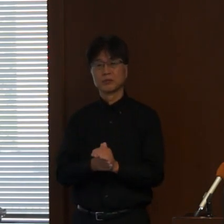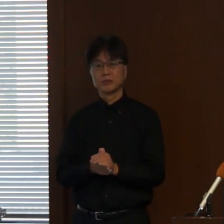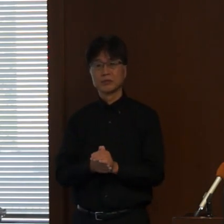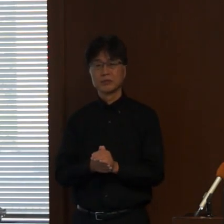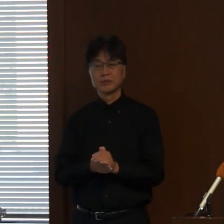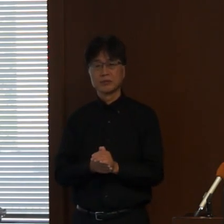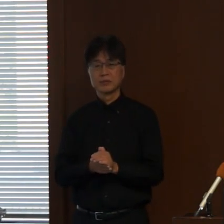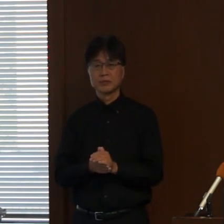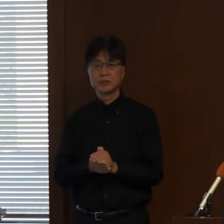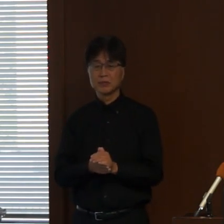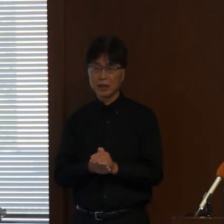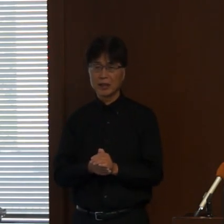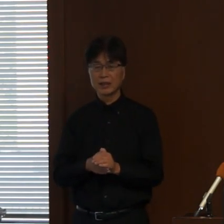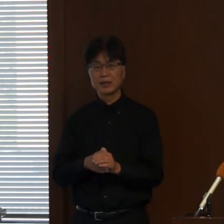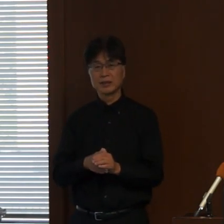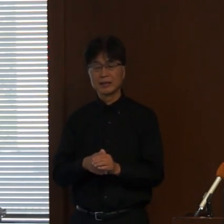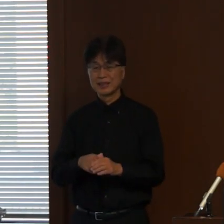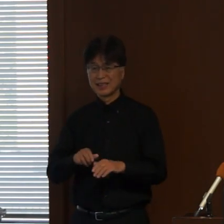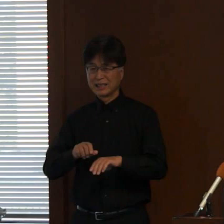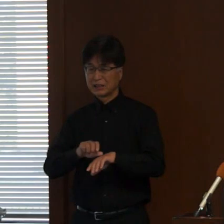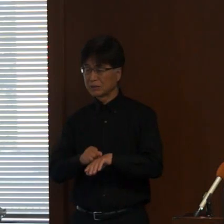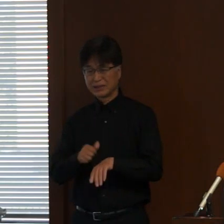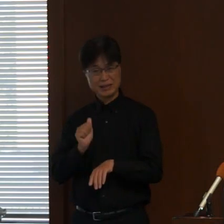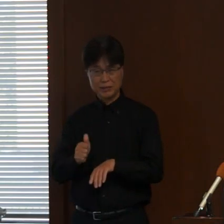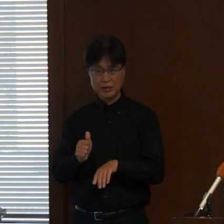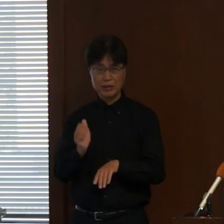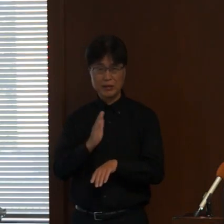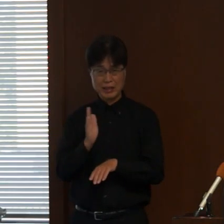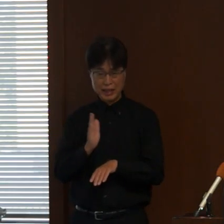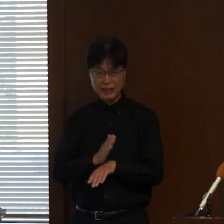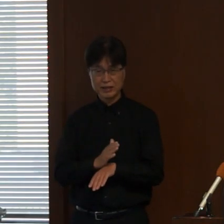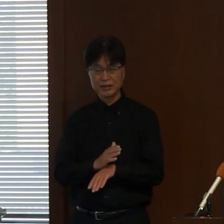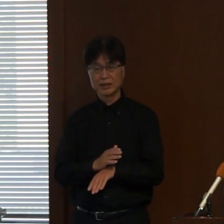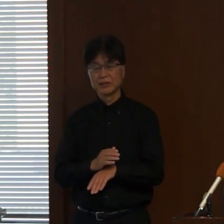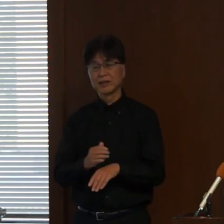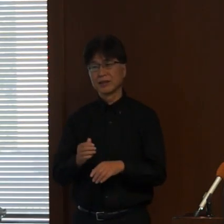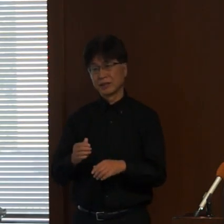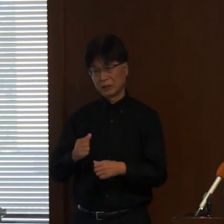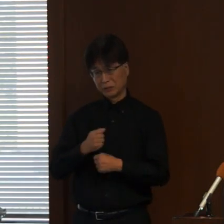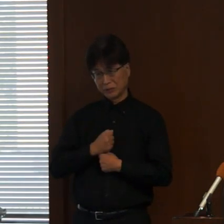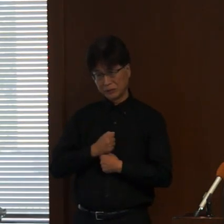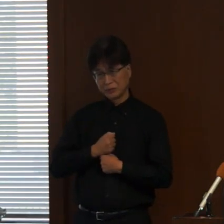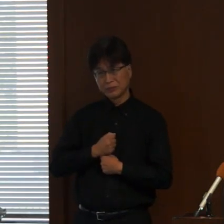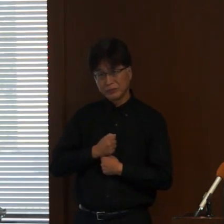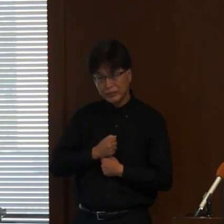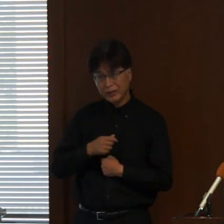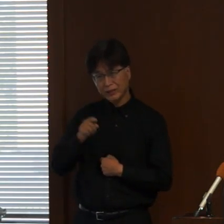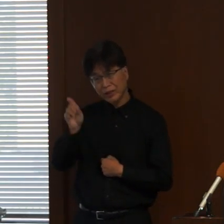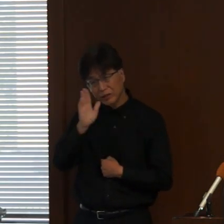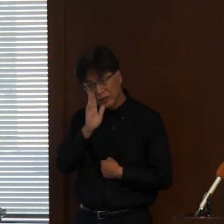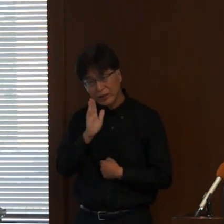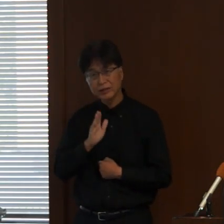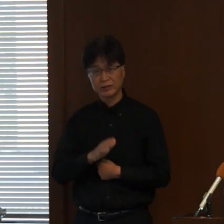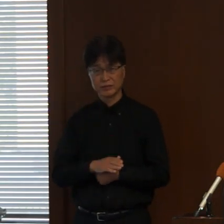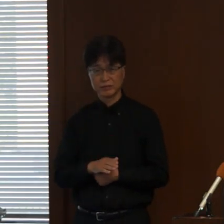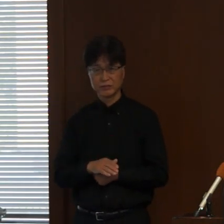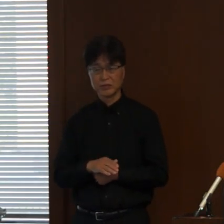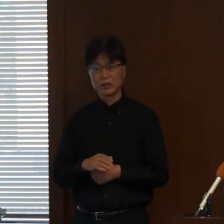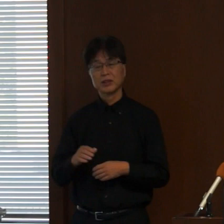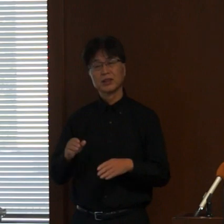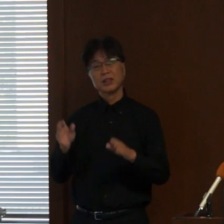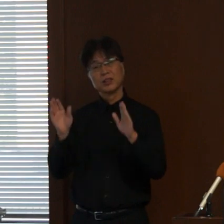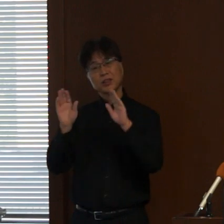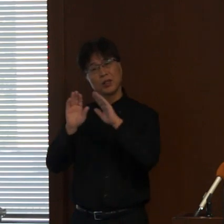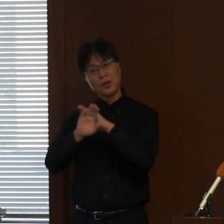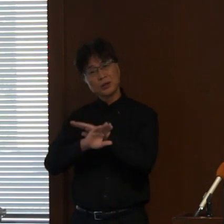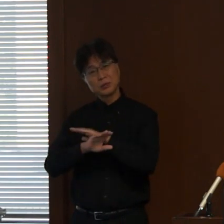か、もう絶対ダメっていう世界と本当に気をつけながらね、それこそ夜の街と